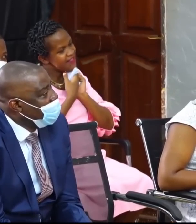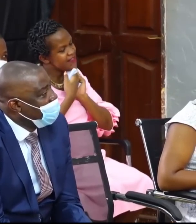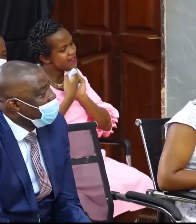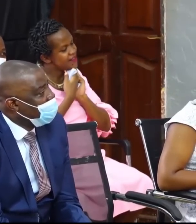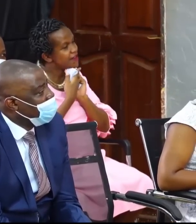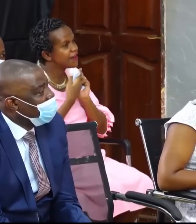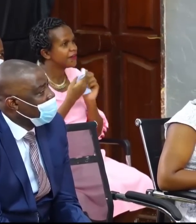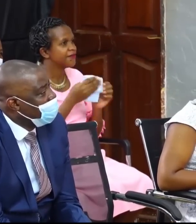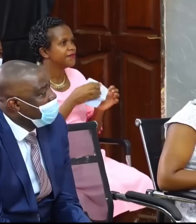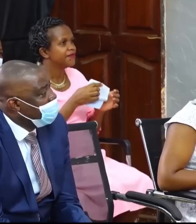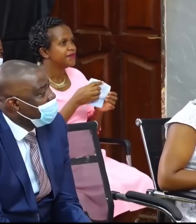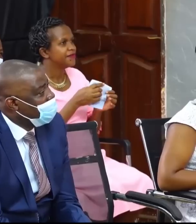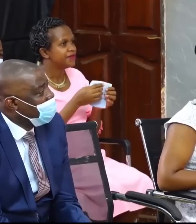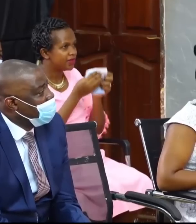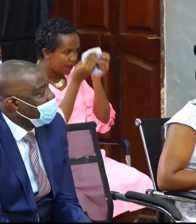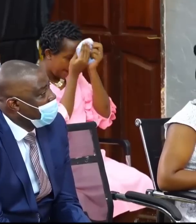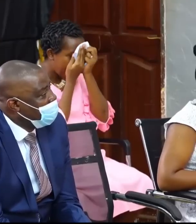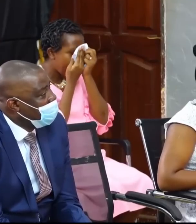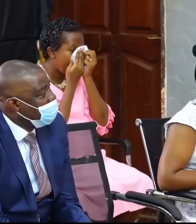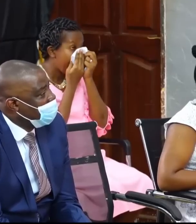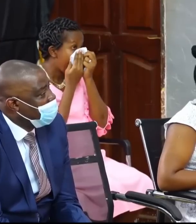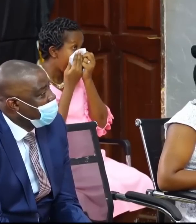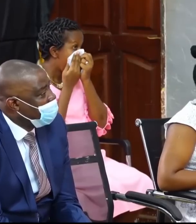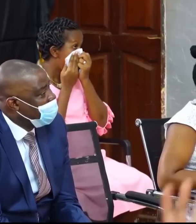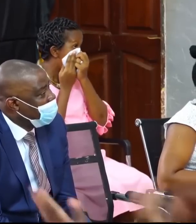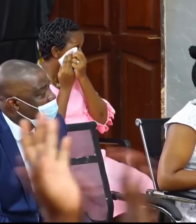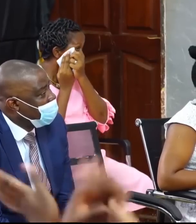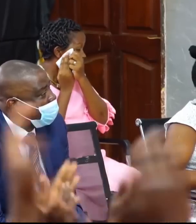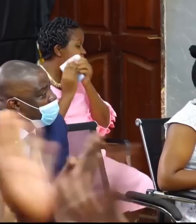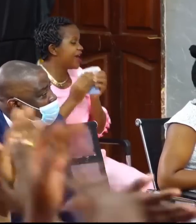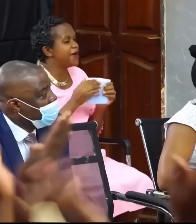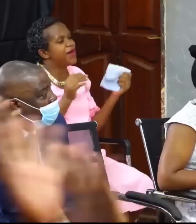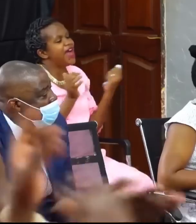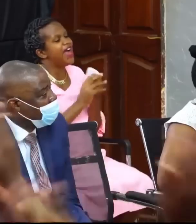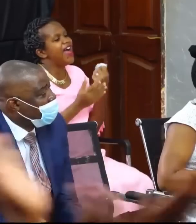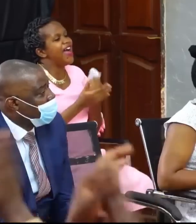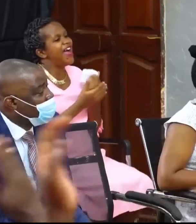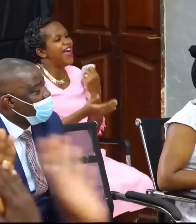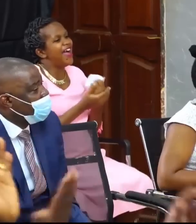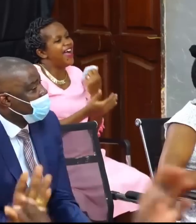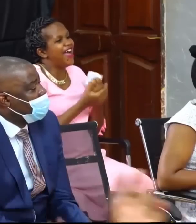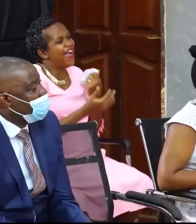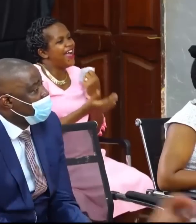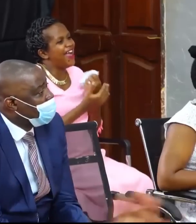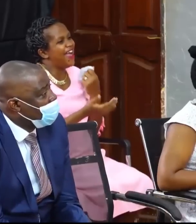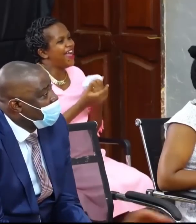Banange mu byobugagga Katonda bye yampa omwami abooluganda.